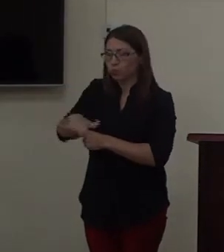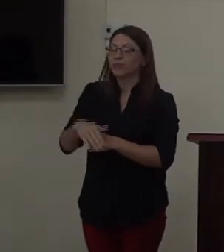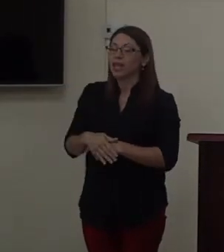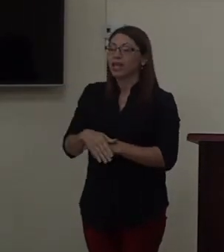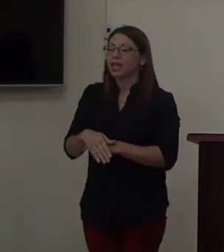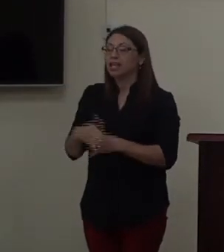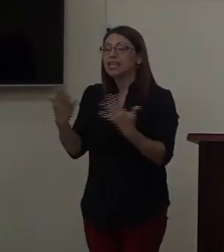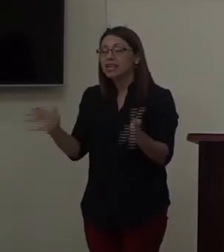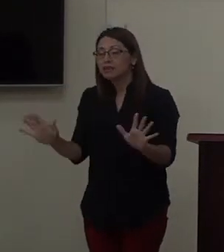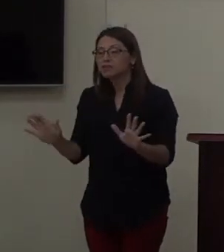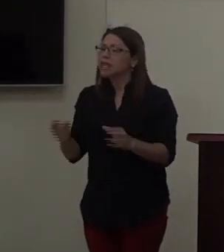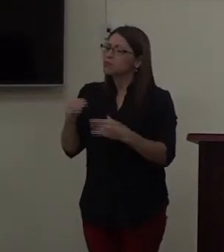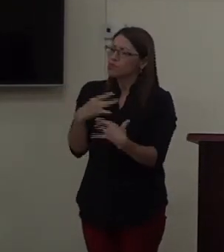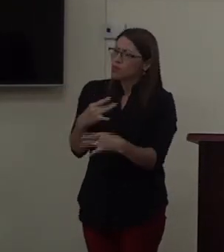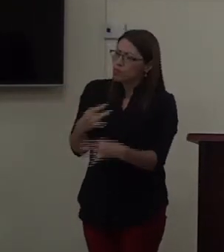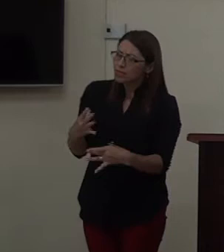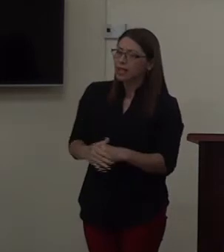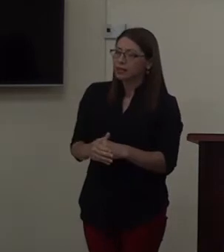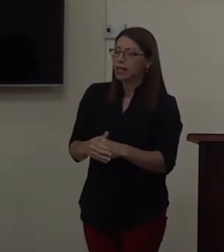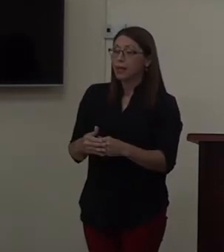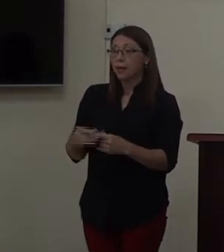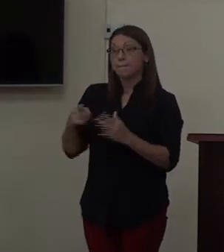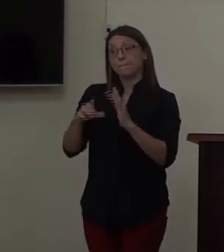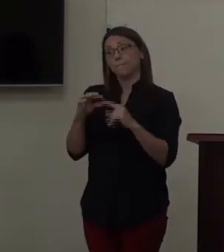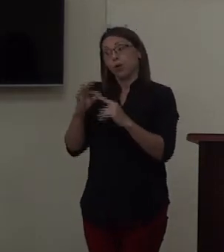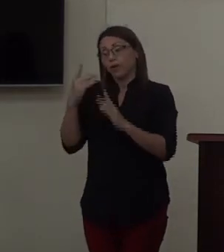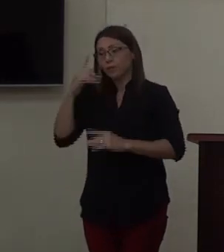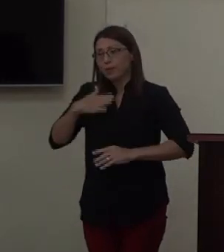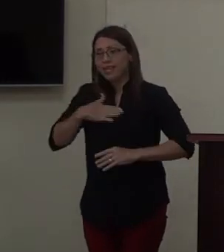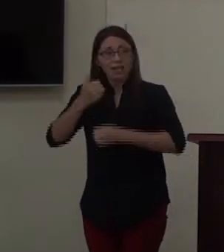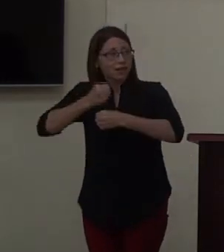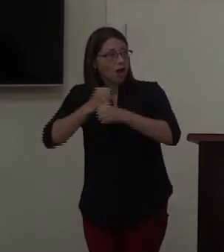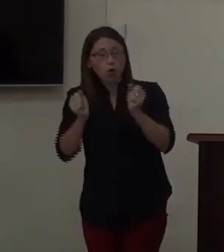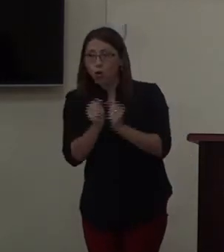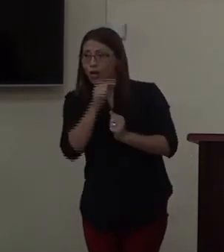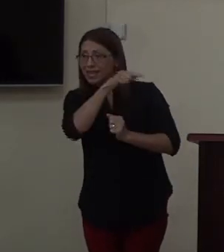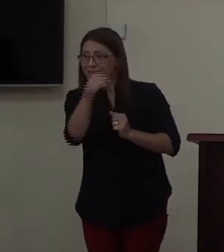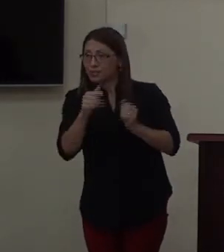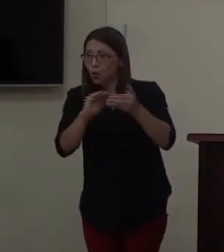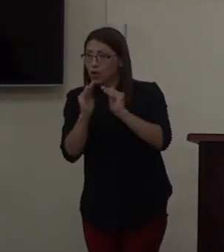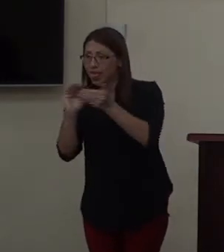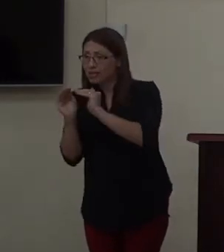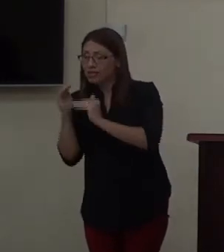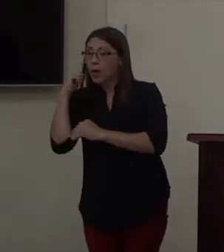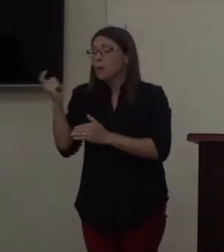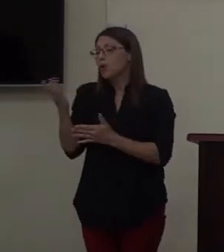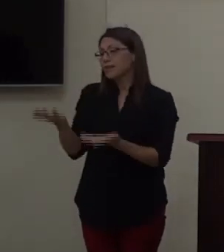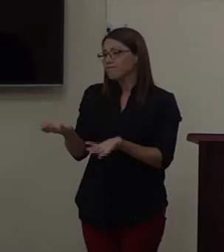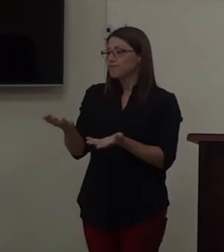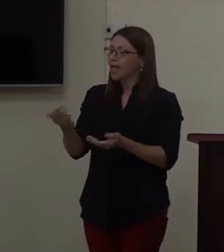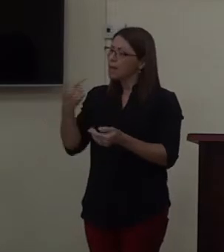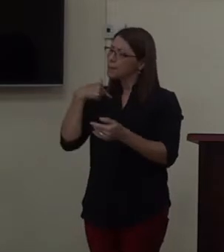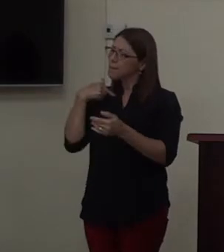Y es muy, muy interesante, por lo menos para mí, el trabajo con estas tres comunidades, porque de alguna manera me